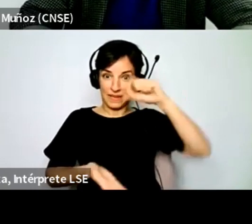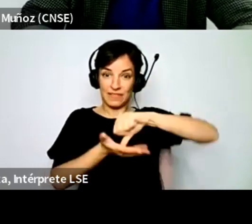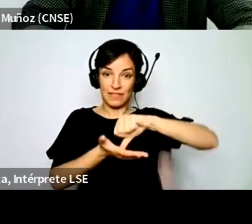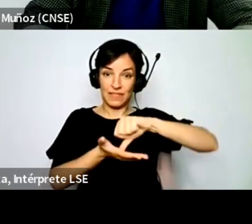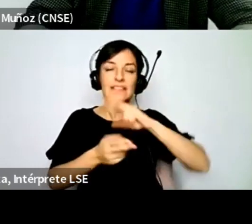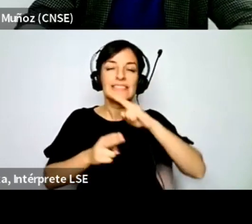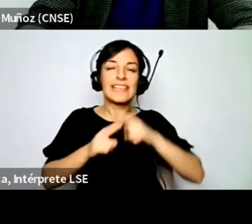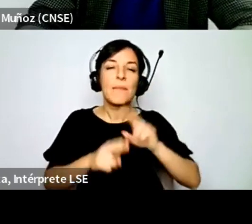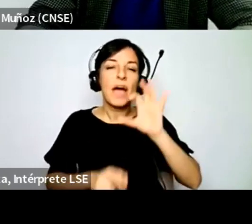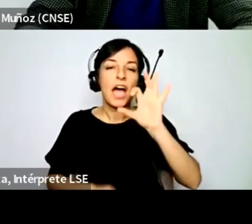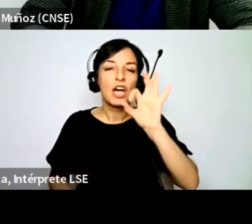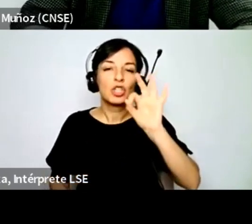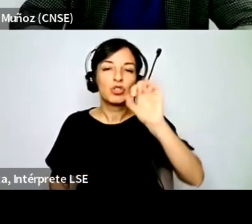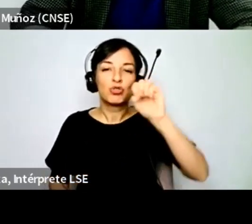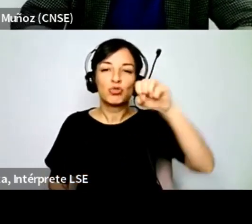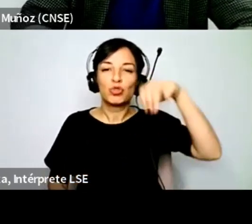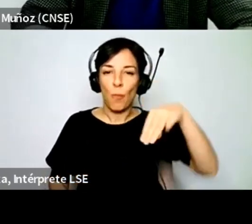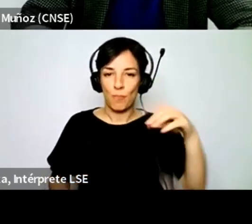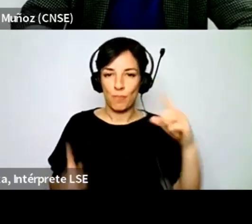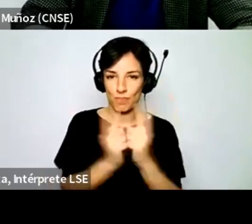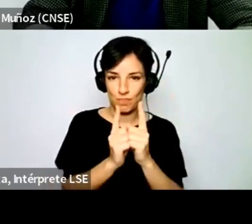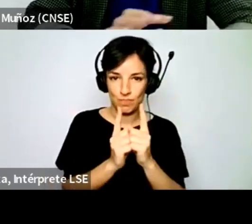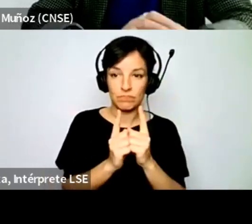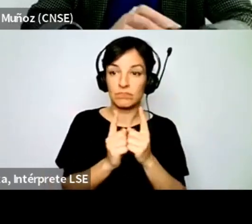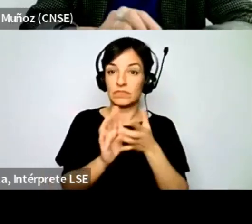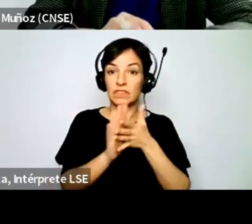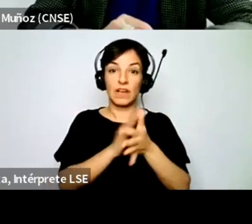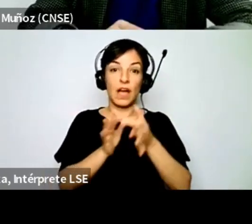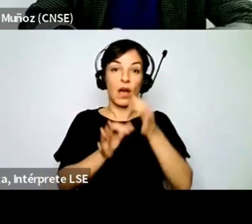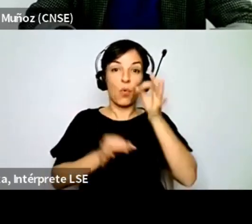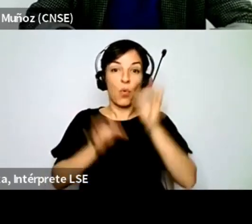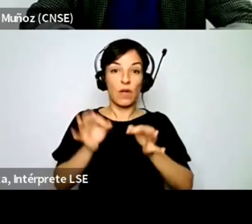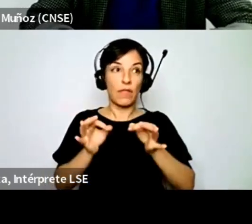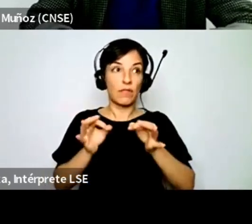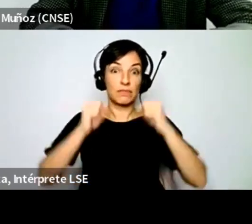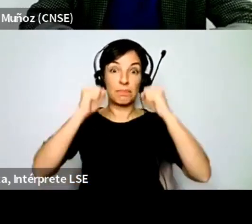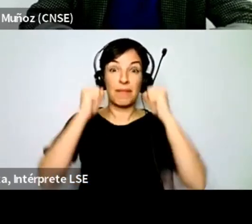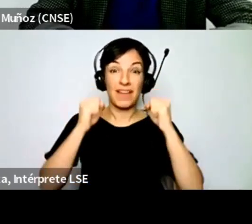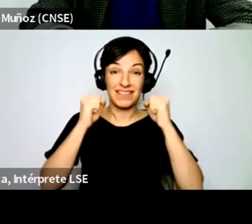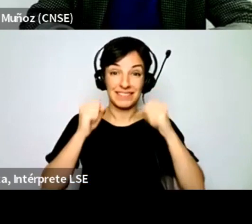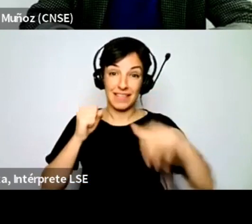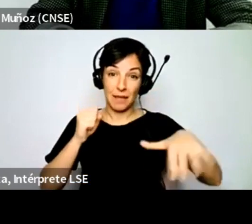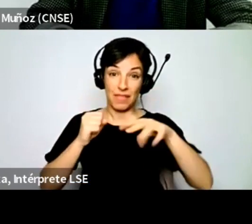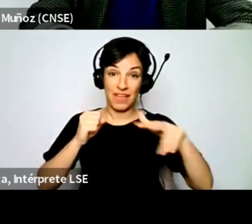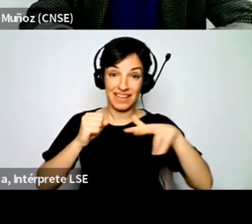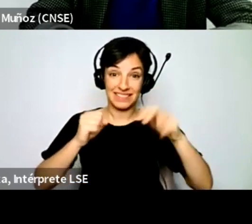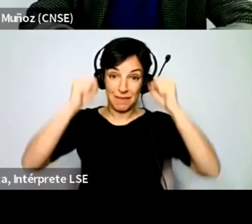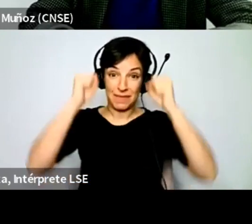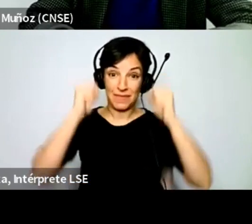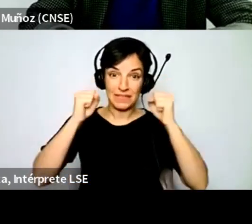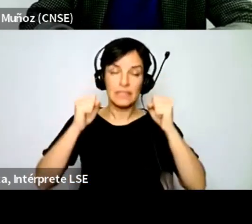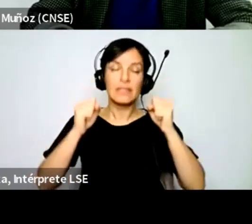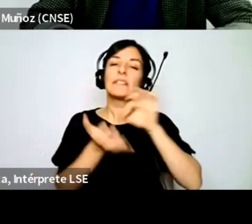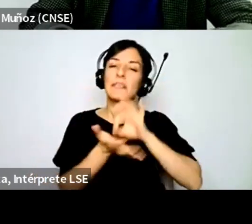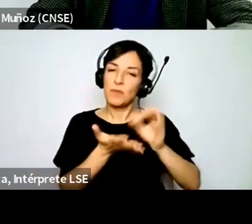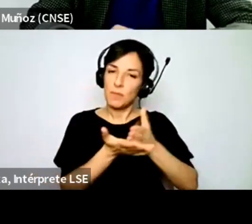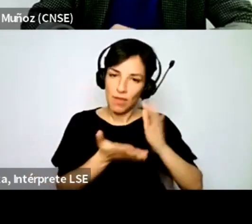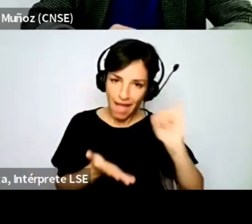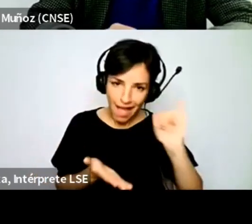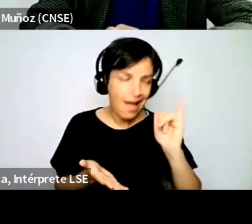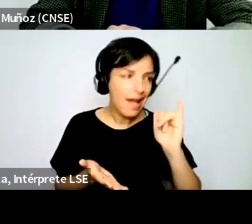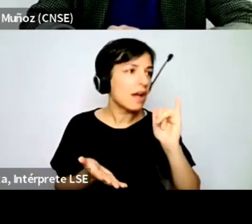SOM. Y entonces en todos los juzgados, bueno, los juzgados en Plaza de Castilla tenemos un servicio de orientación a la mediación, también